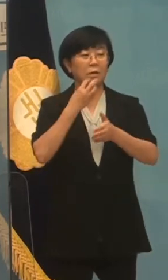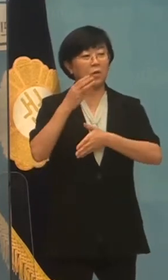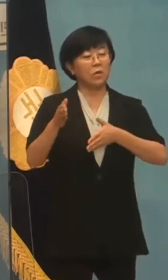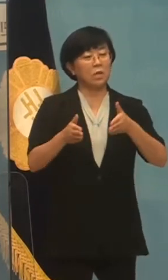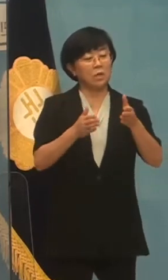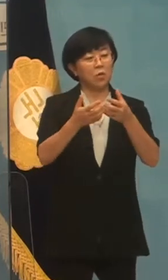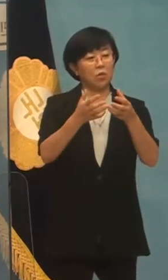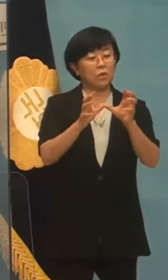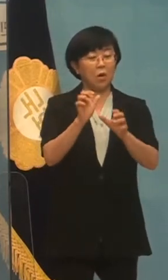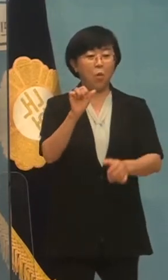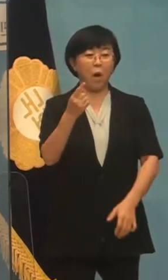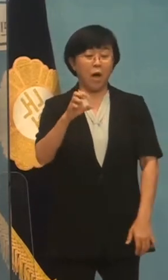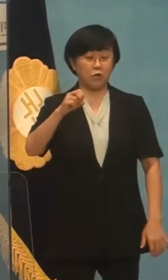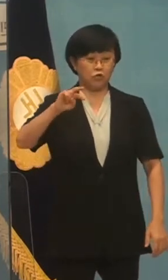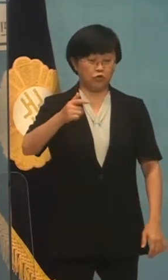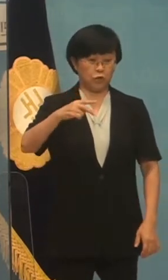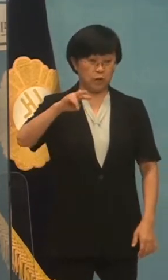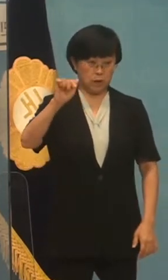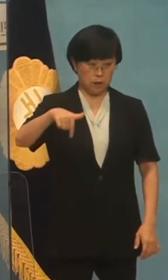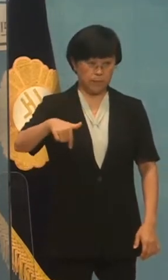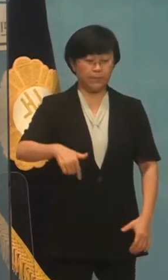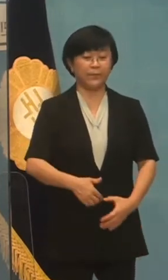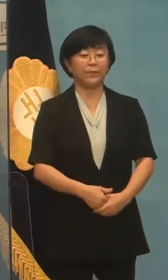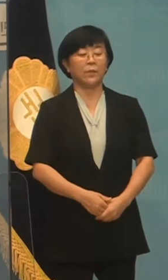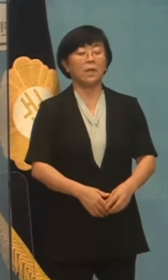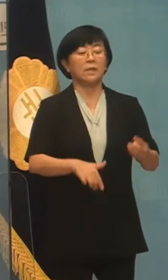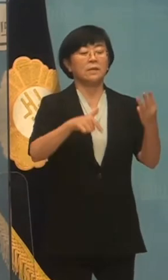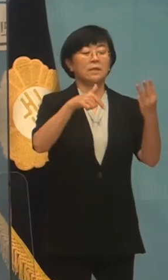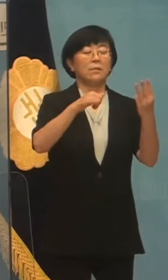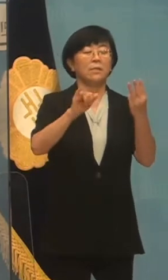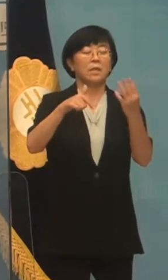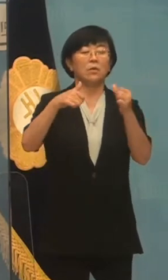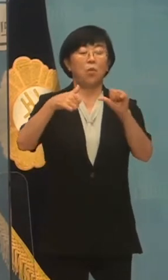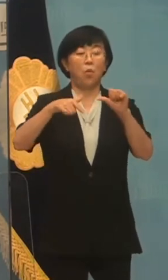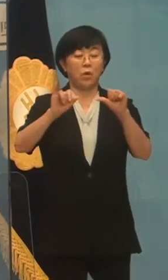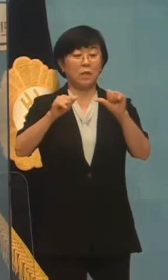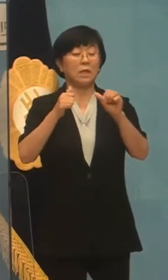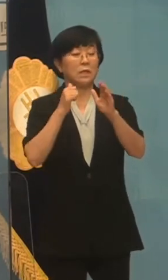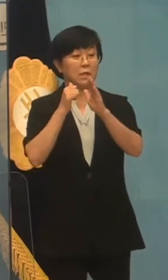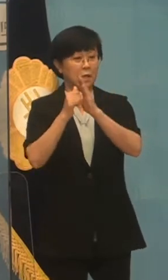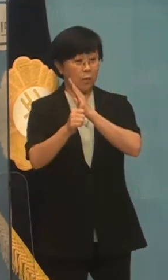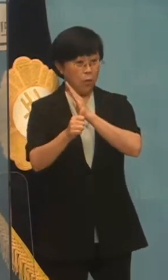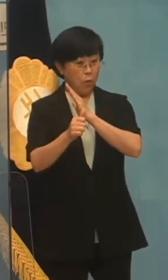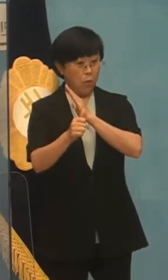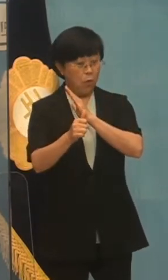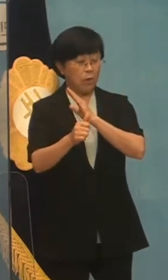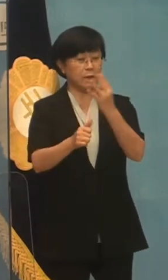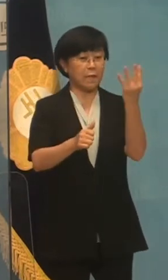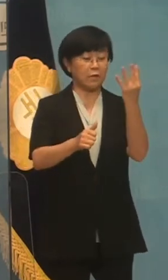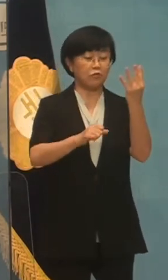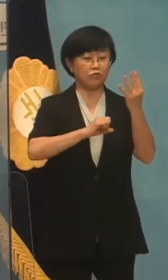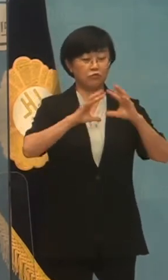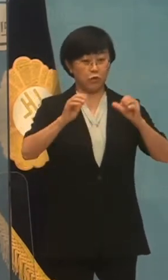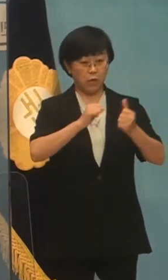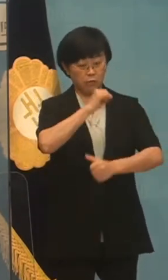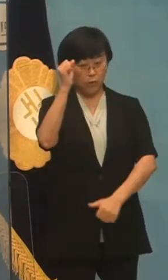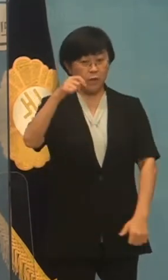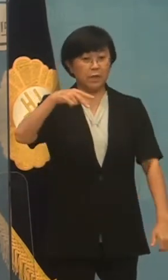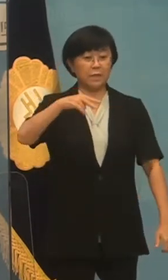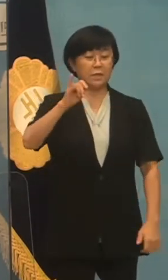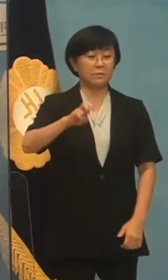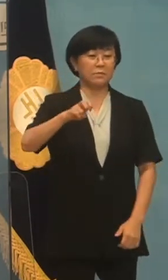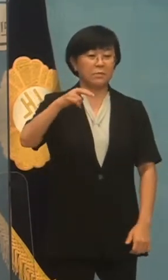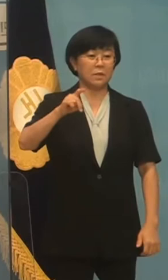위원장인 황순식 후보, 3기, 5기 당대표를 지내고 현재 4선 국회의원인 심상정